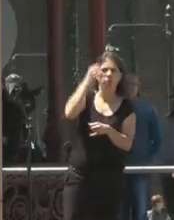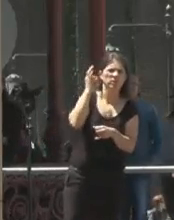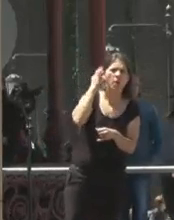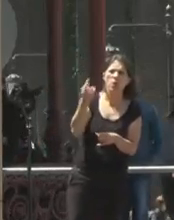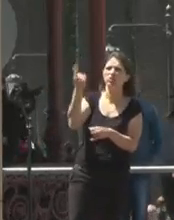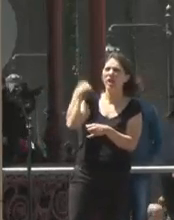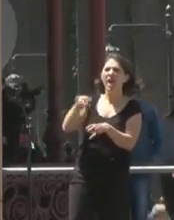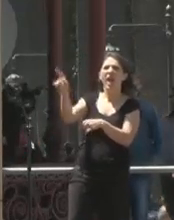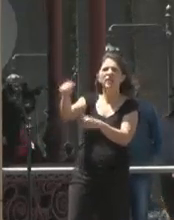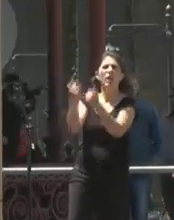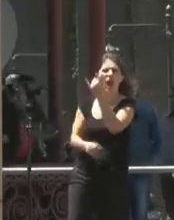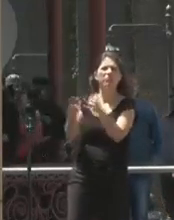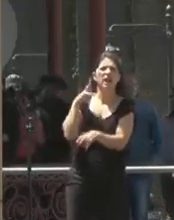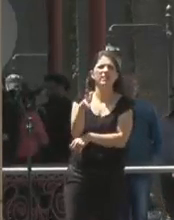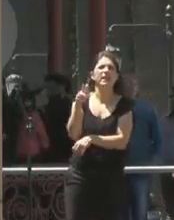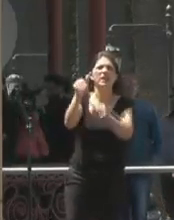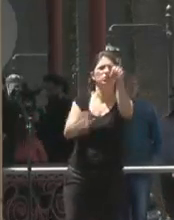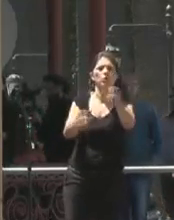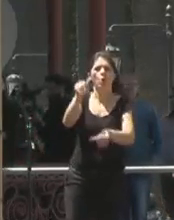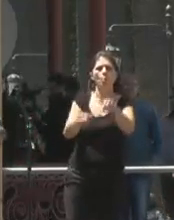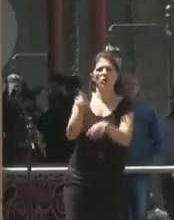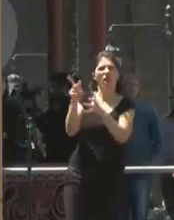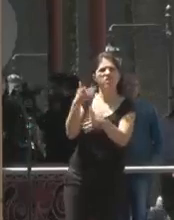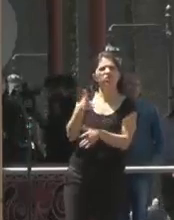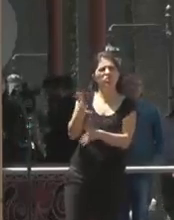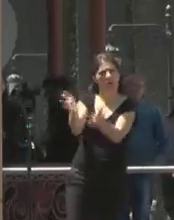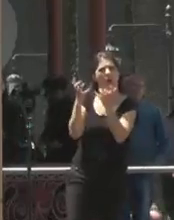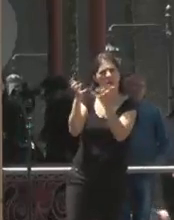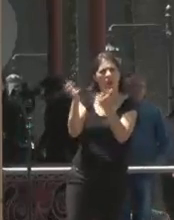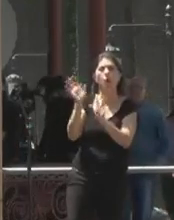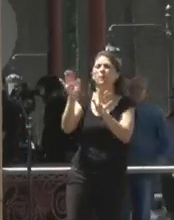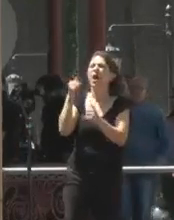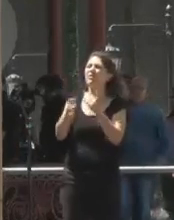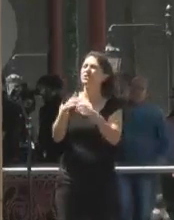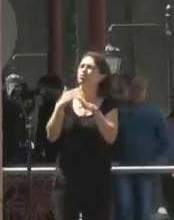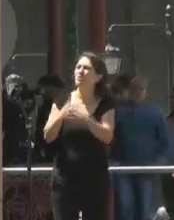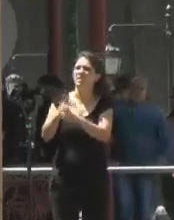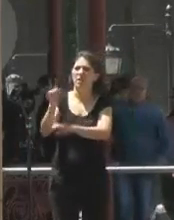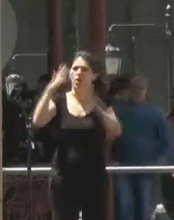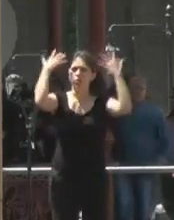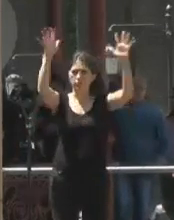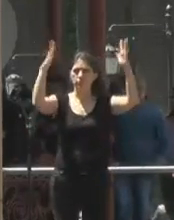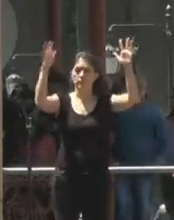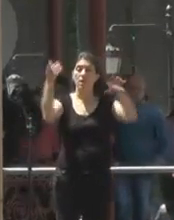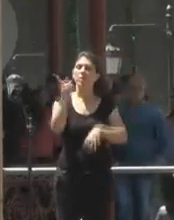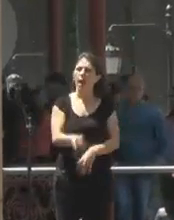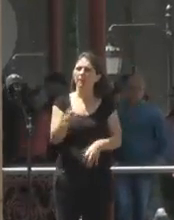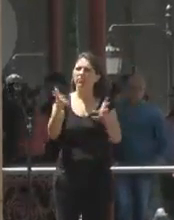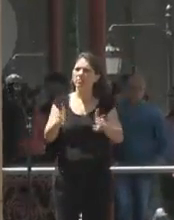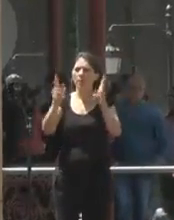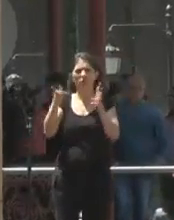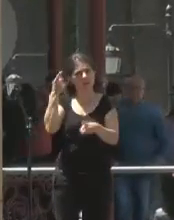abuelos los que ganaron el derecho a la soberanía popular en nuestro país. Pero no basta con eso. hace falta también, para que haya